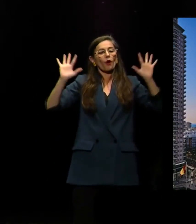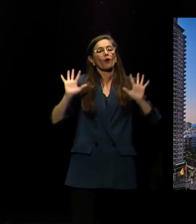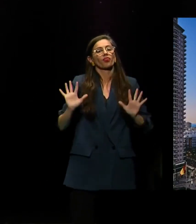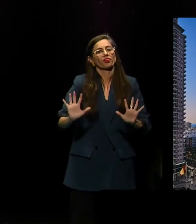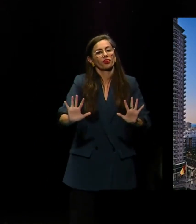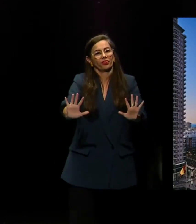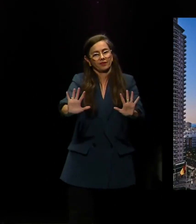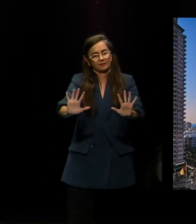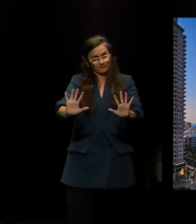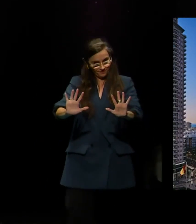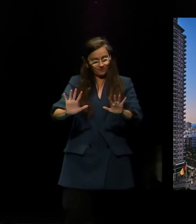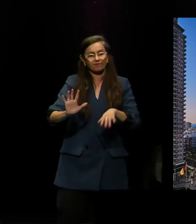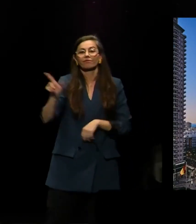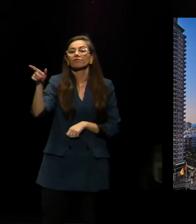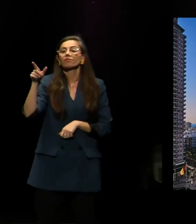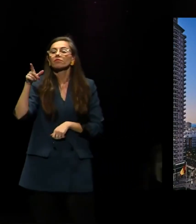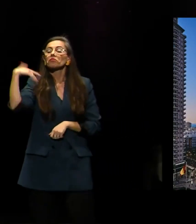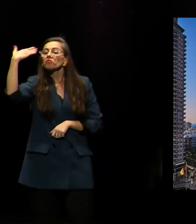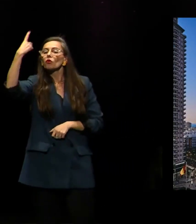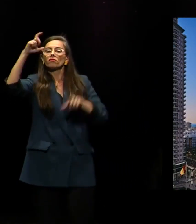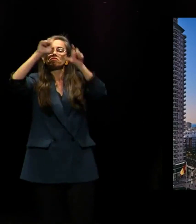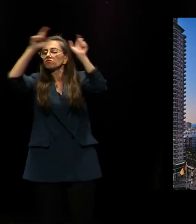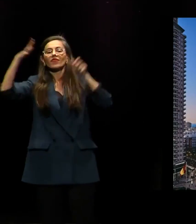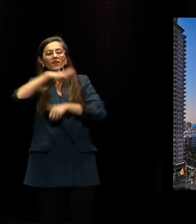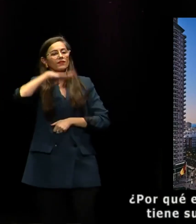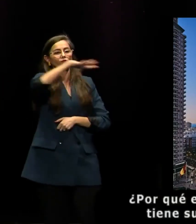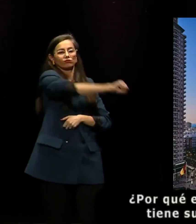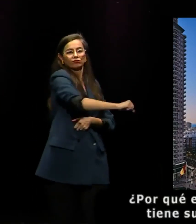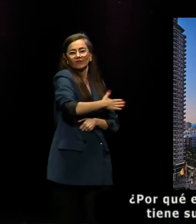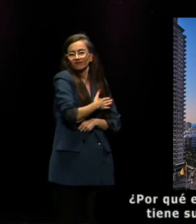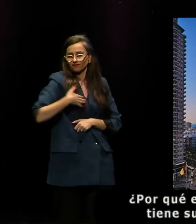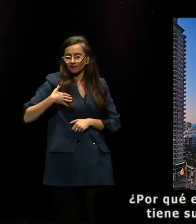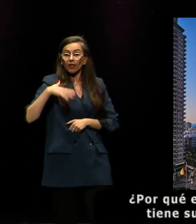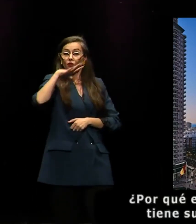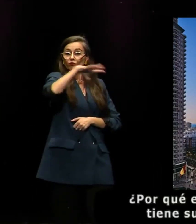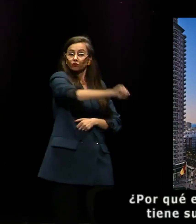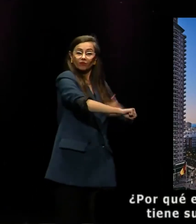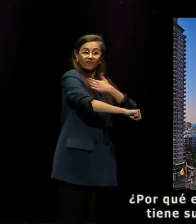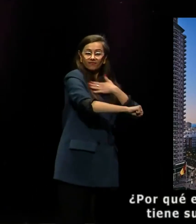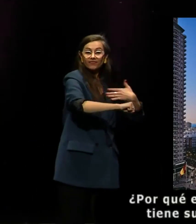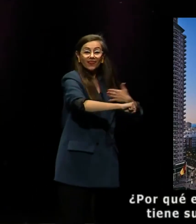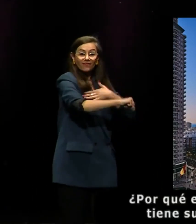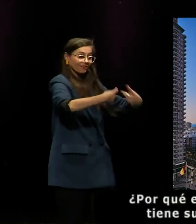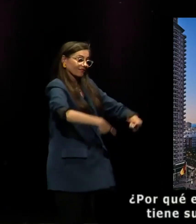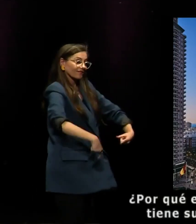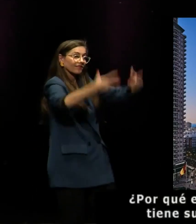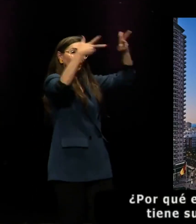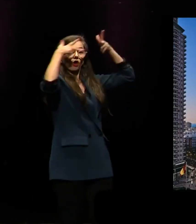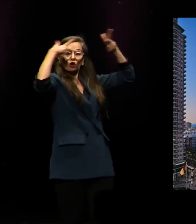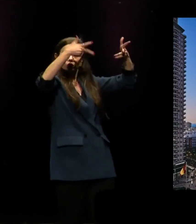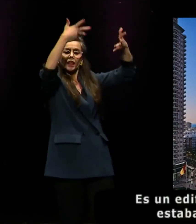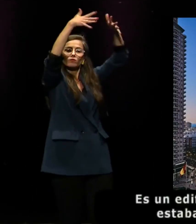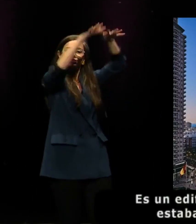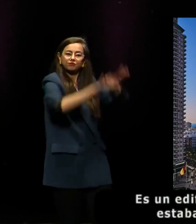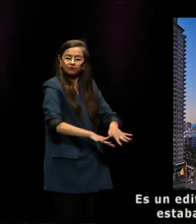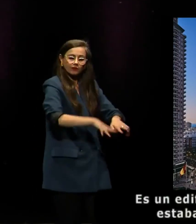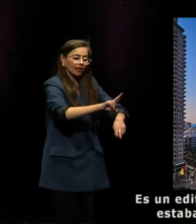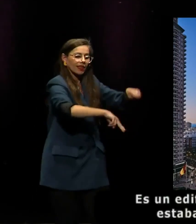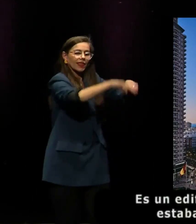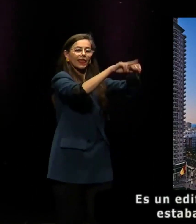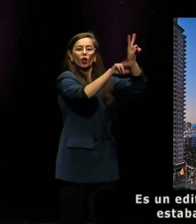un edificio antiguo que estaba abandonado desde hace muchos años y una empresa lo quería comprar y lo que quería hacer